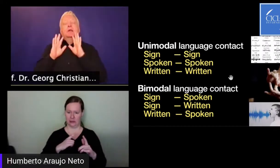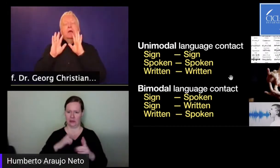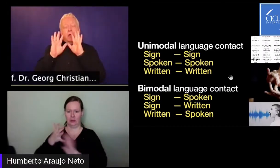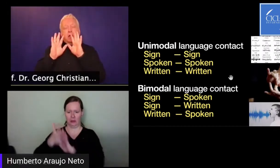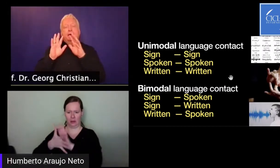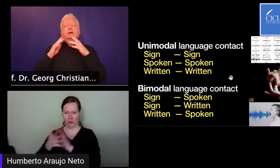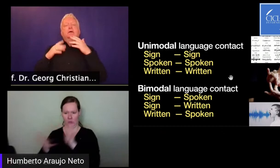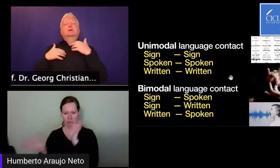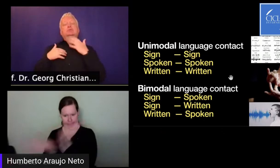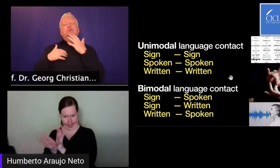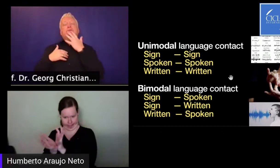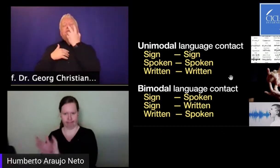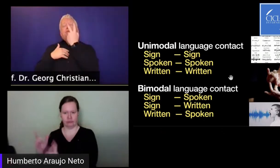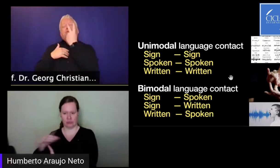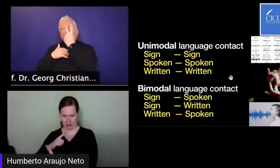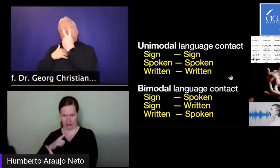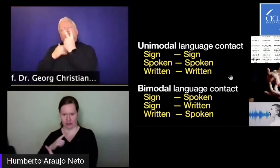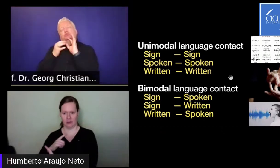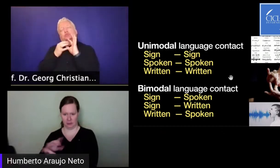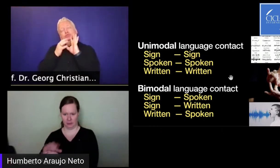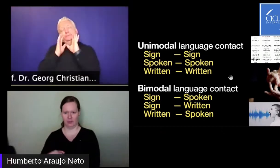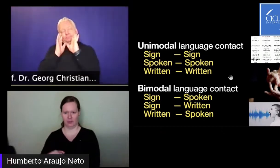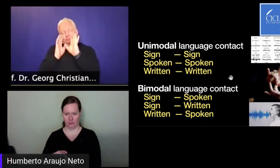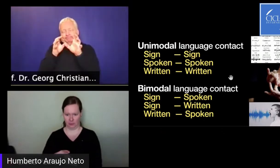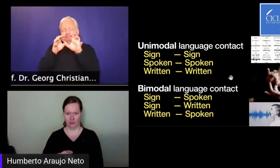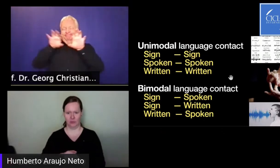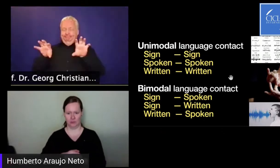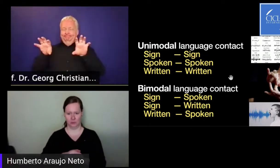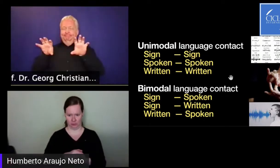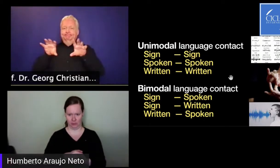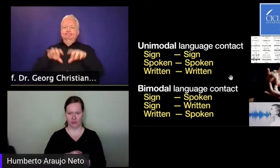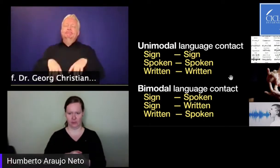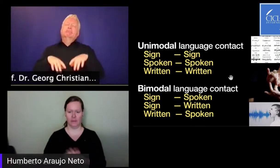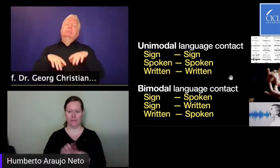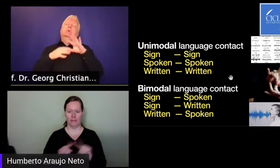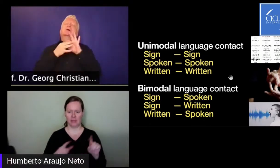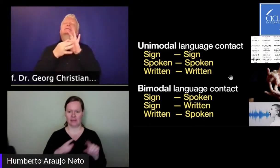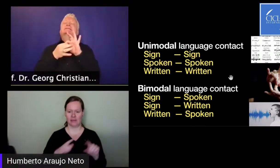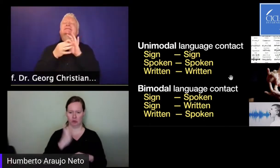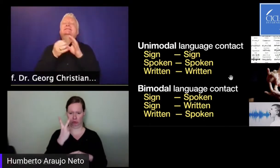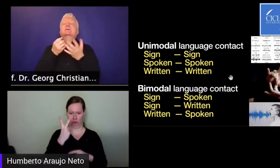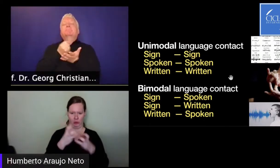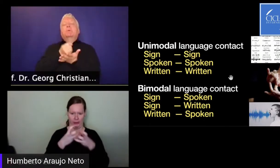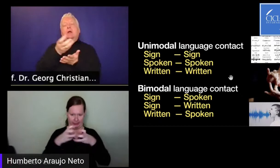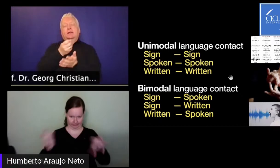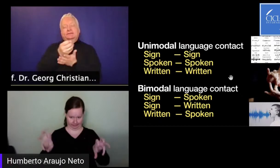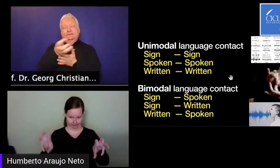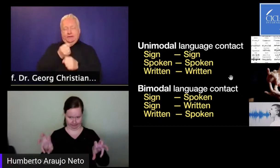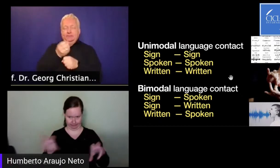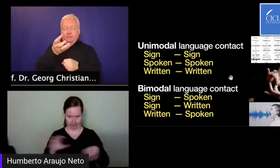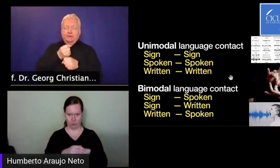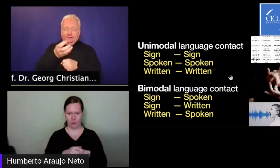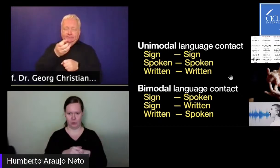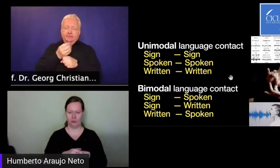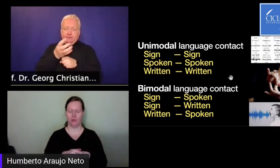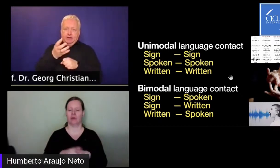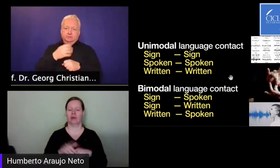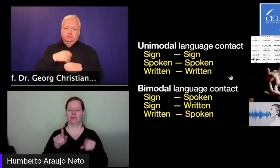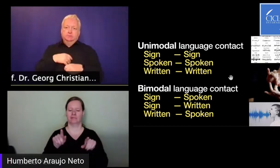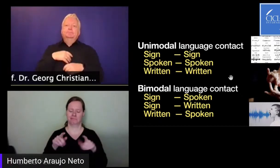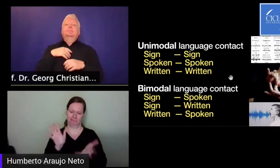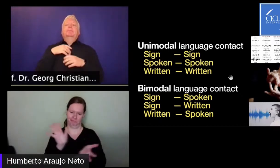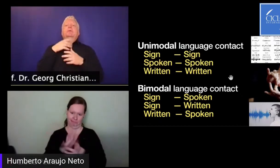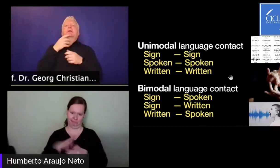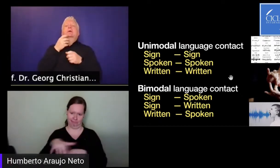Bom, pensando nesse estudo sobre línguas em contato, você tem estudos unimodais, né? Que podem ser,